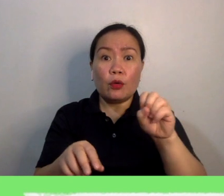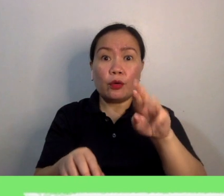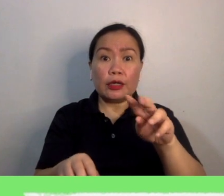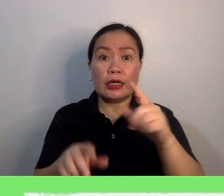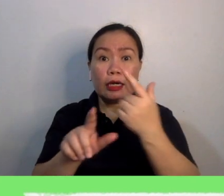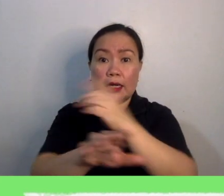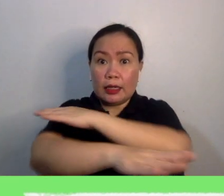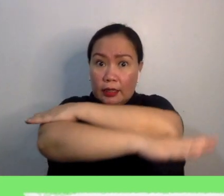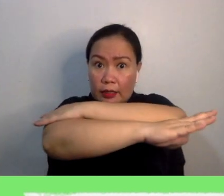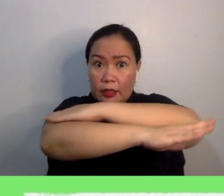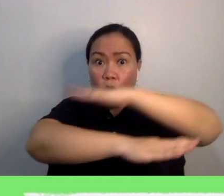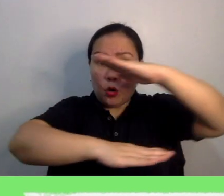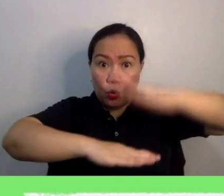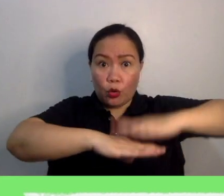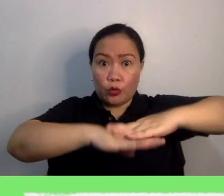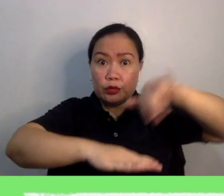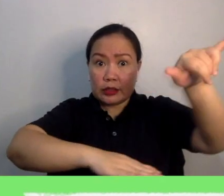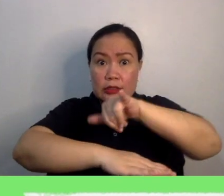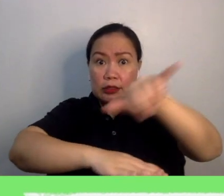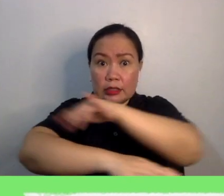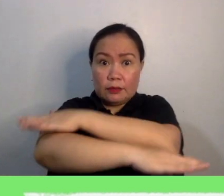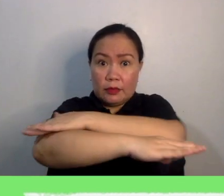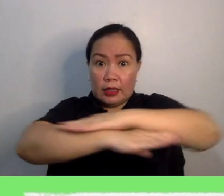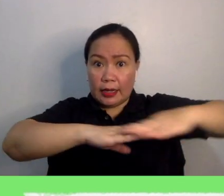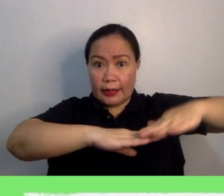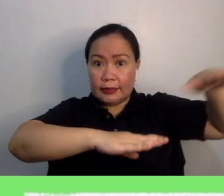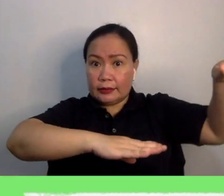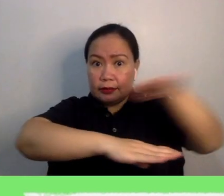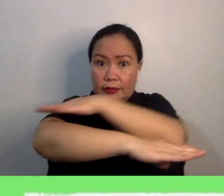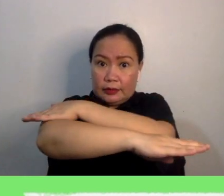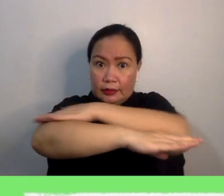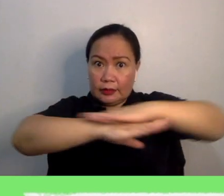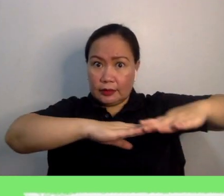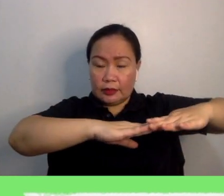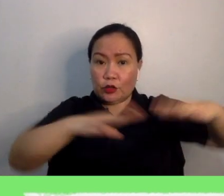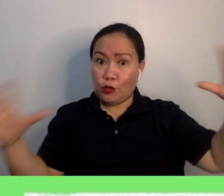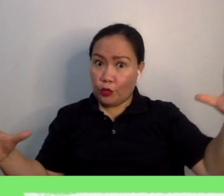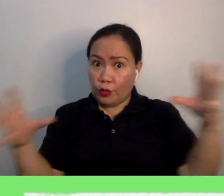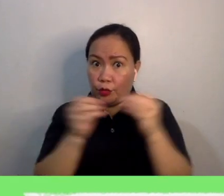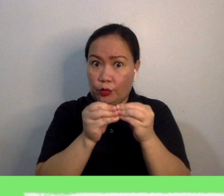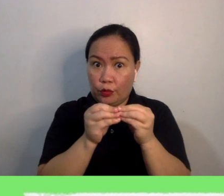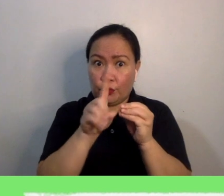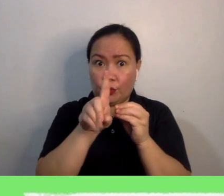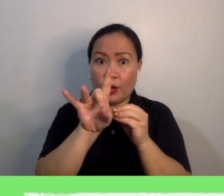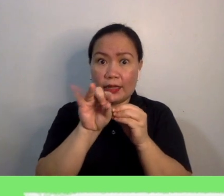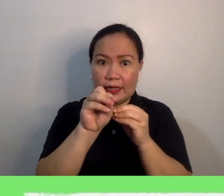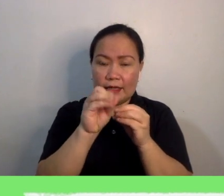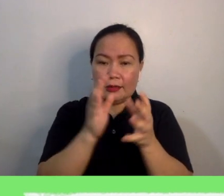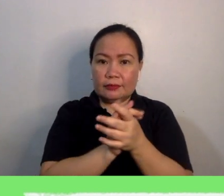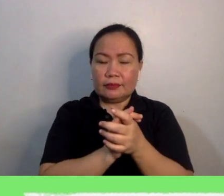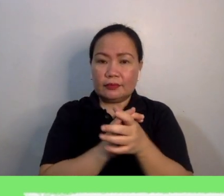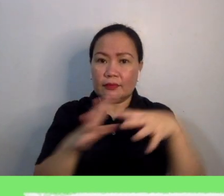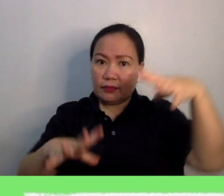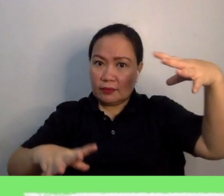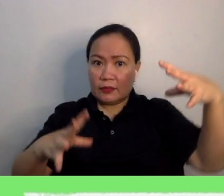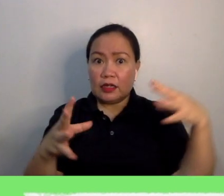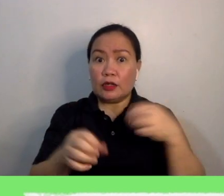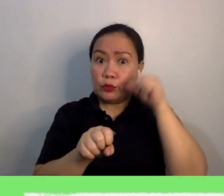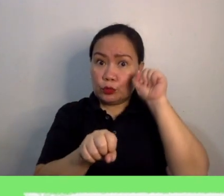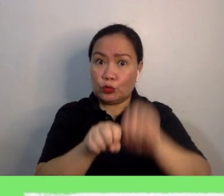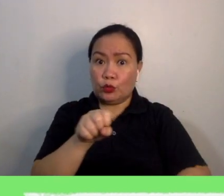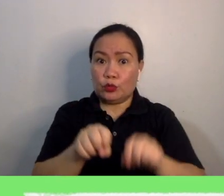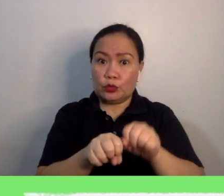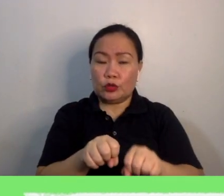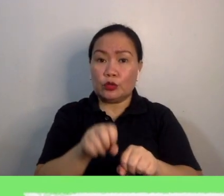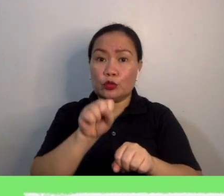line sila. Si angle 1 at si angle 2 nasa isang line, so linear pair yan. Okay. So, kung linear pair sila,